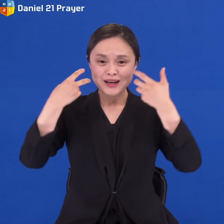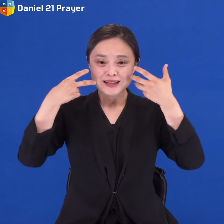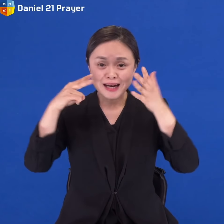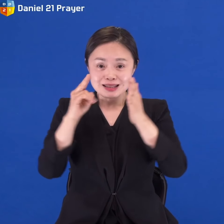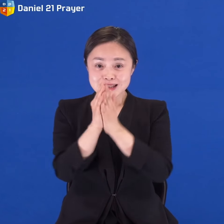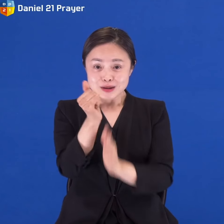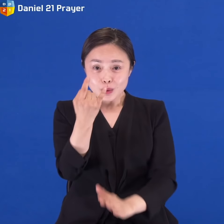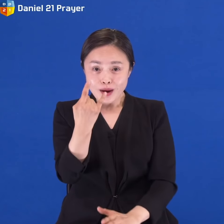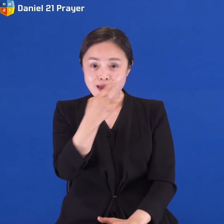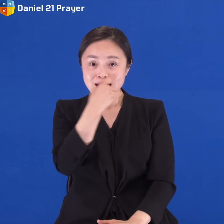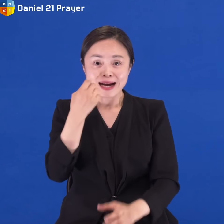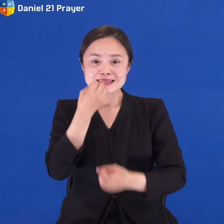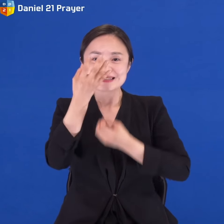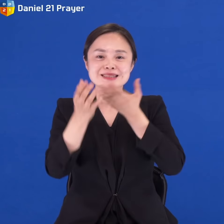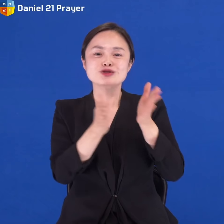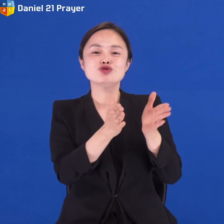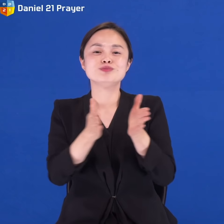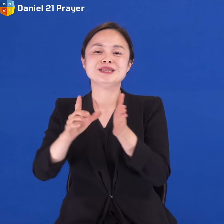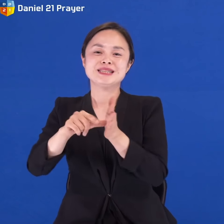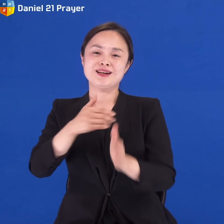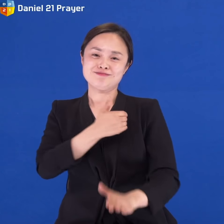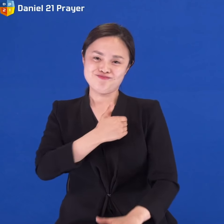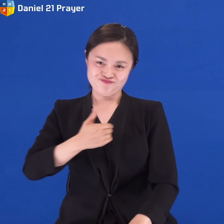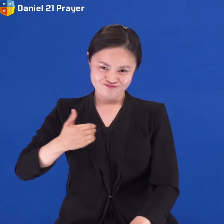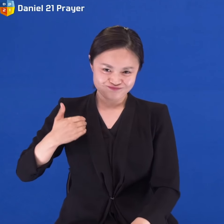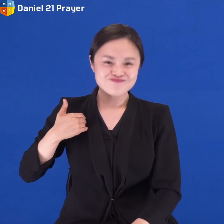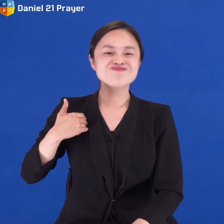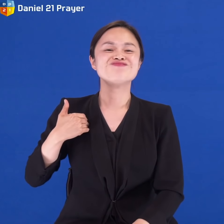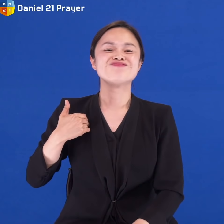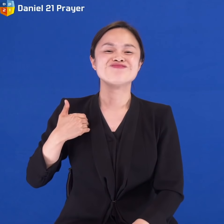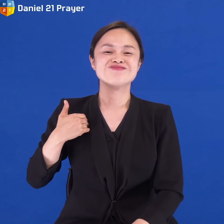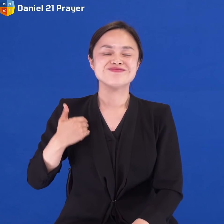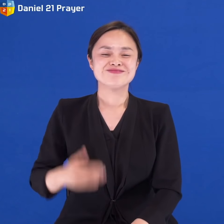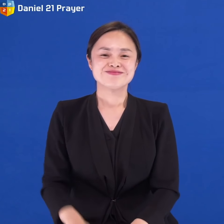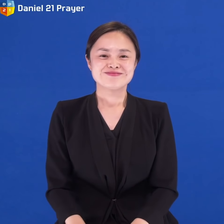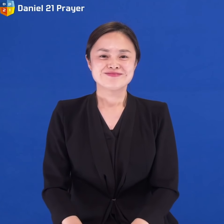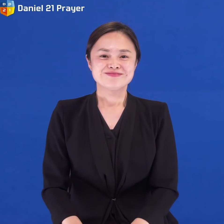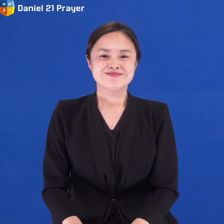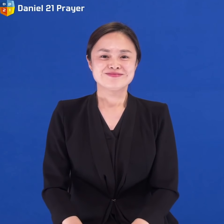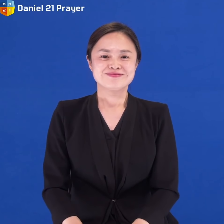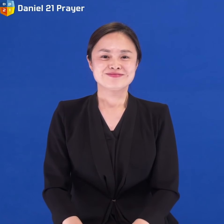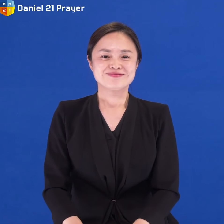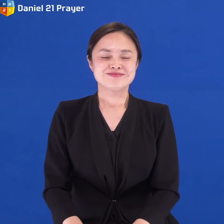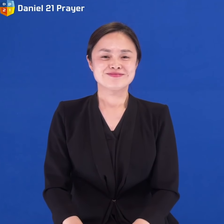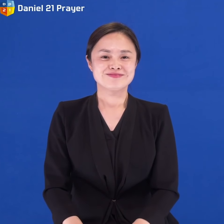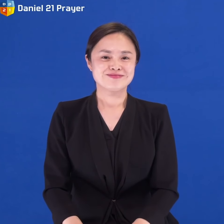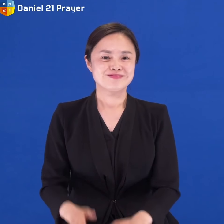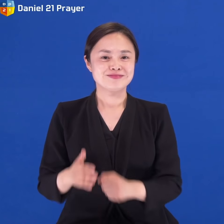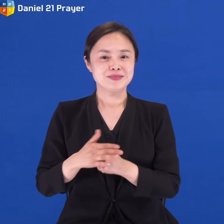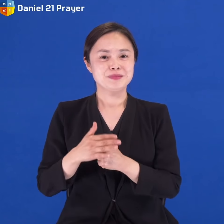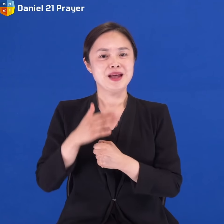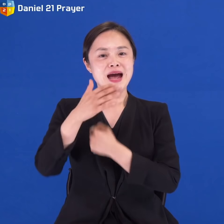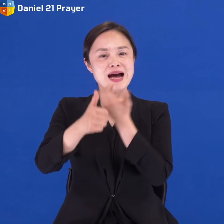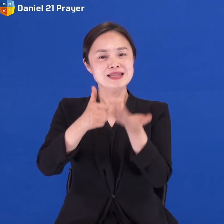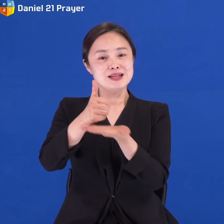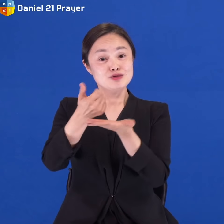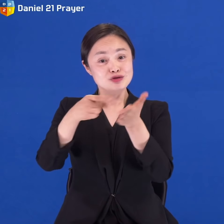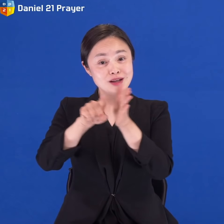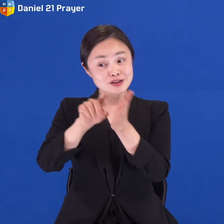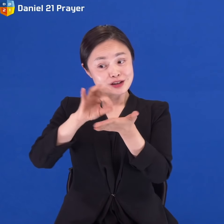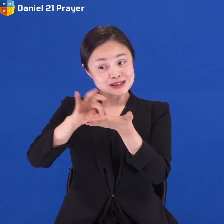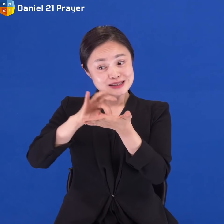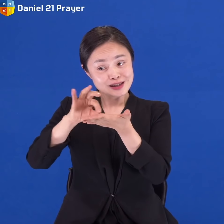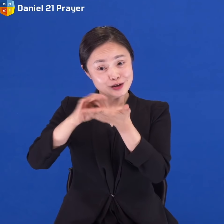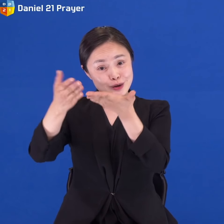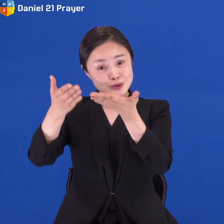거면 제대로 쓰세요. 뛰어다니게 쓰지 마세요. 이렇게 기도한 적이 있는데 그래서 제가 그렇게 하고 이 요괴벳의